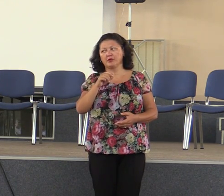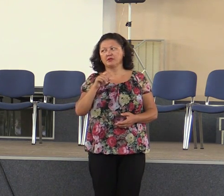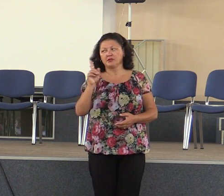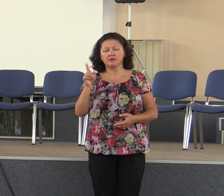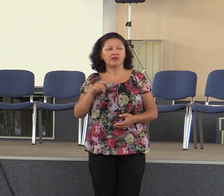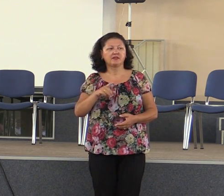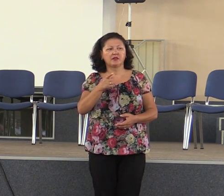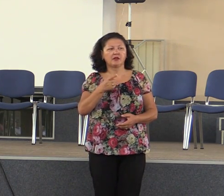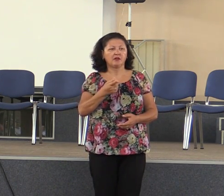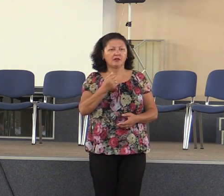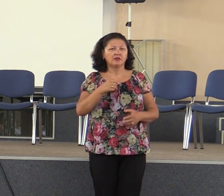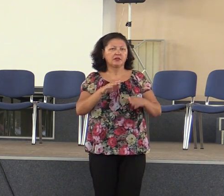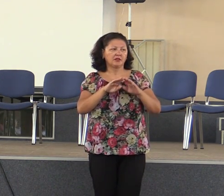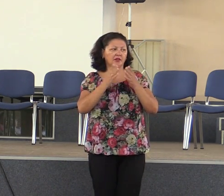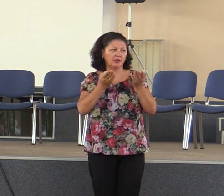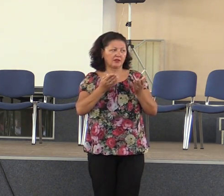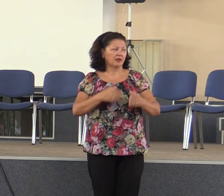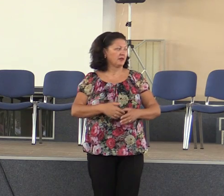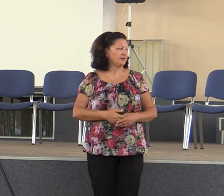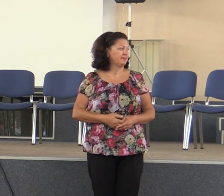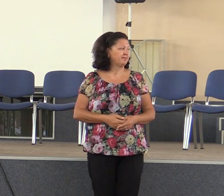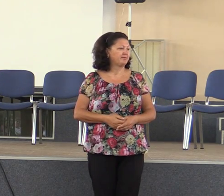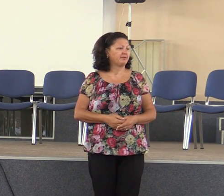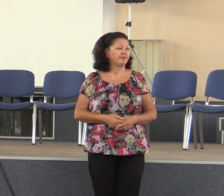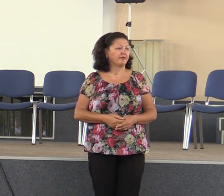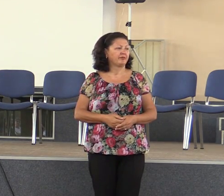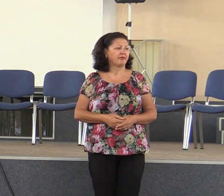Din carte. Tema poeziei, eu le-am zis,